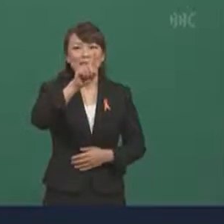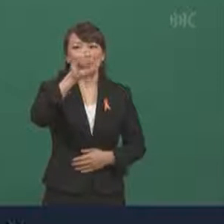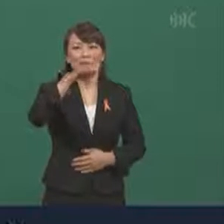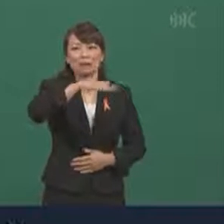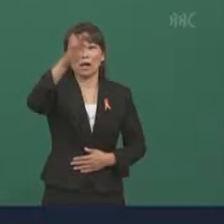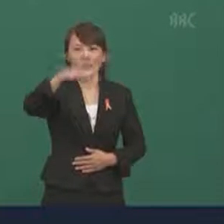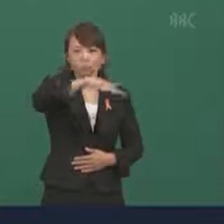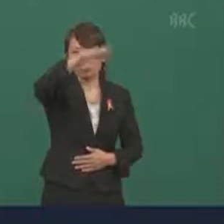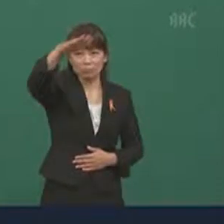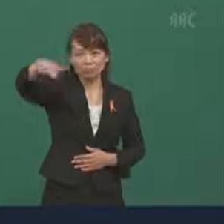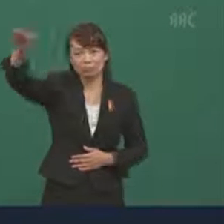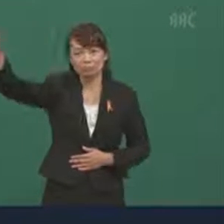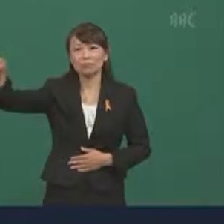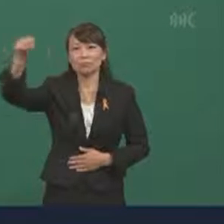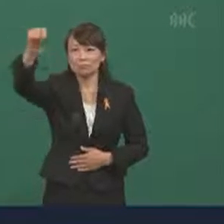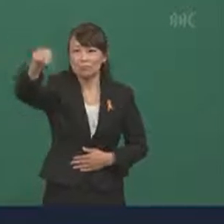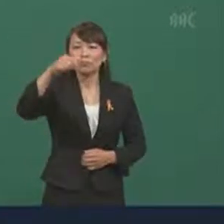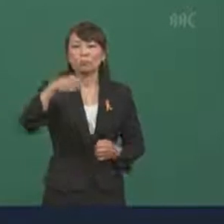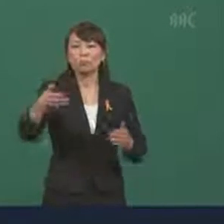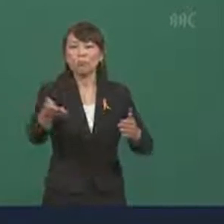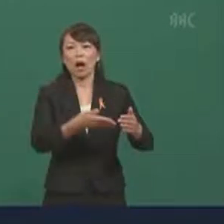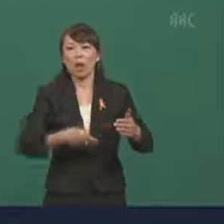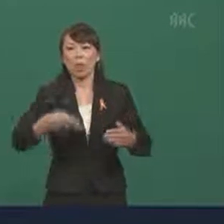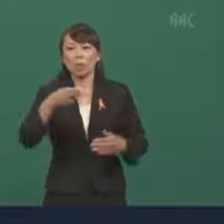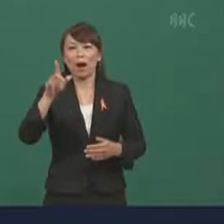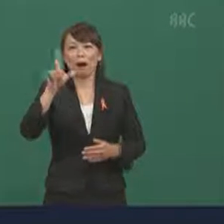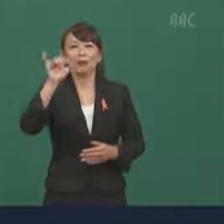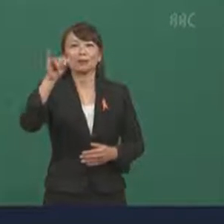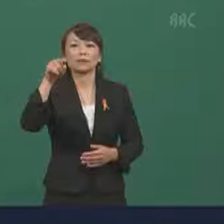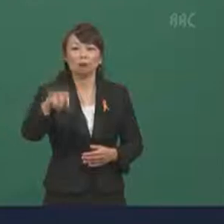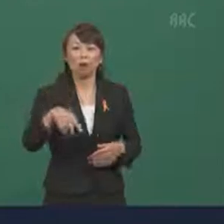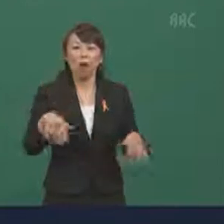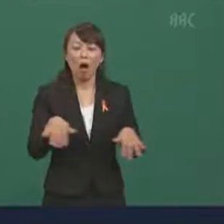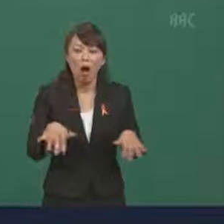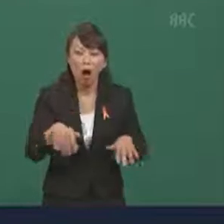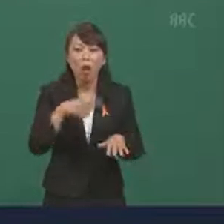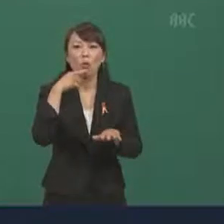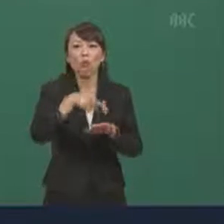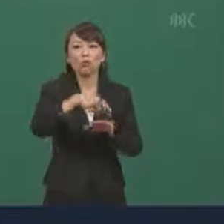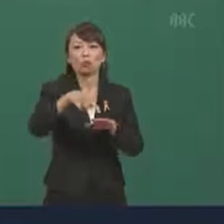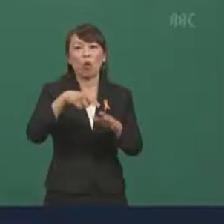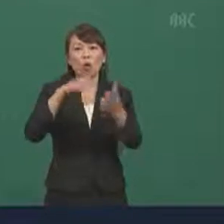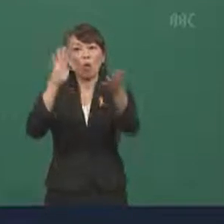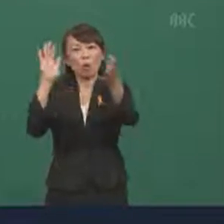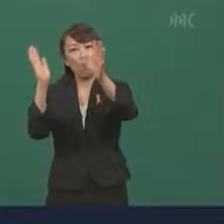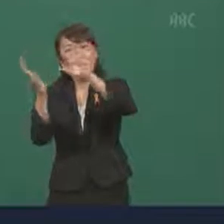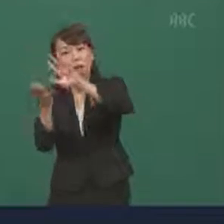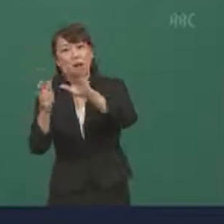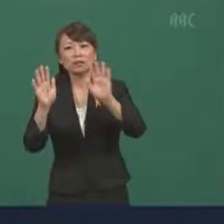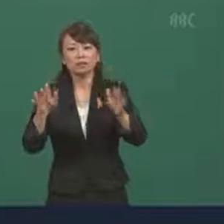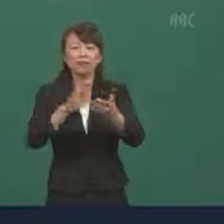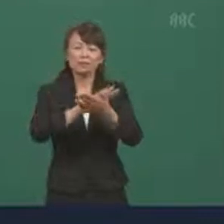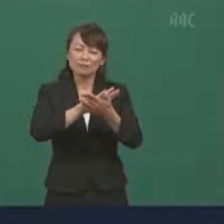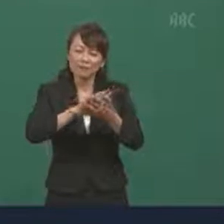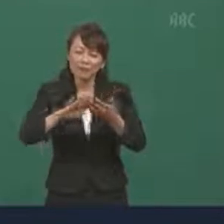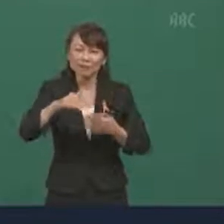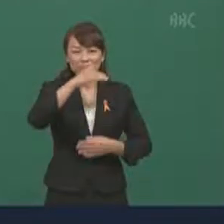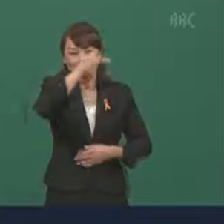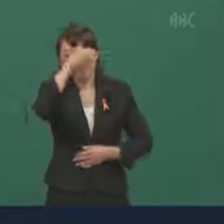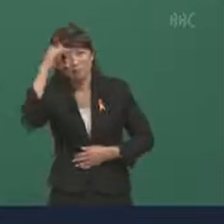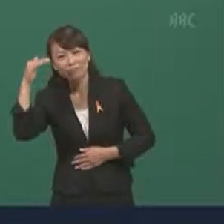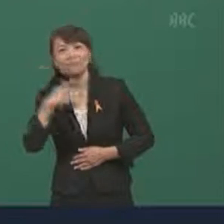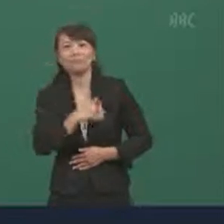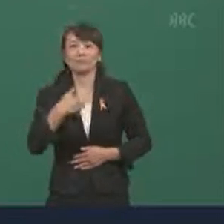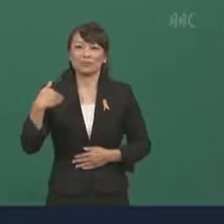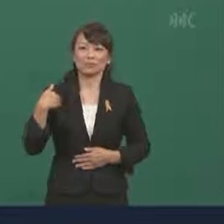大津市の平山系にある琵琶湖バレーでは、早くも紅葉が始まり見ごろを迎え